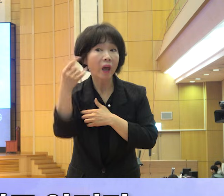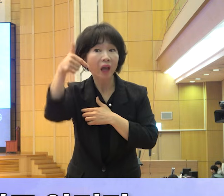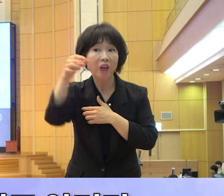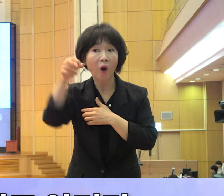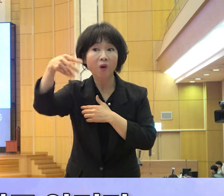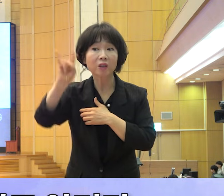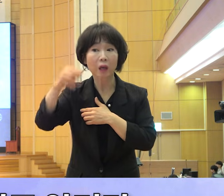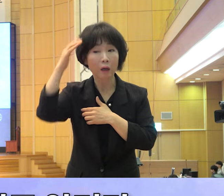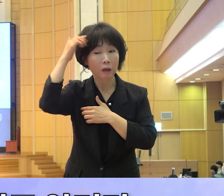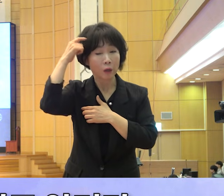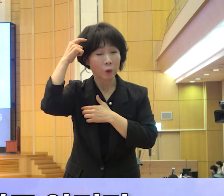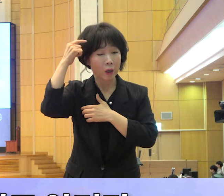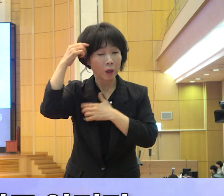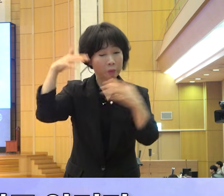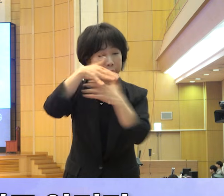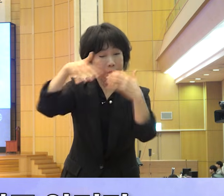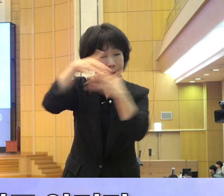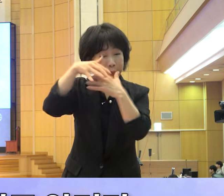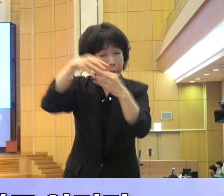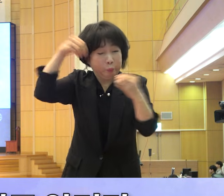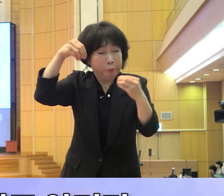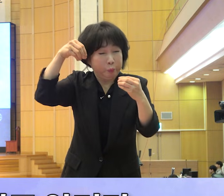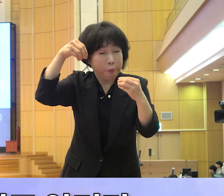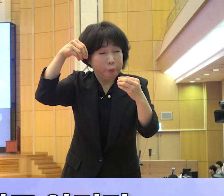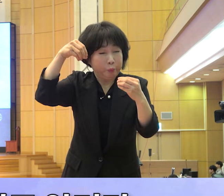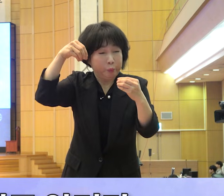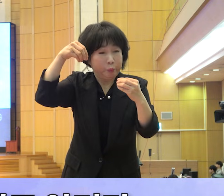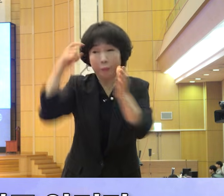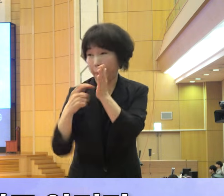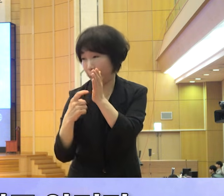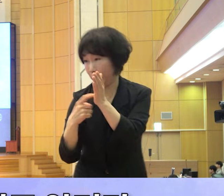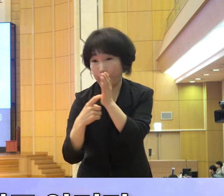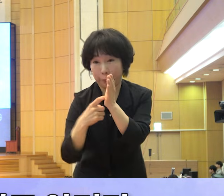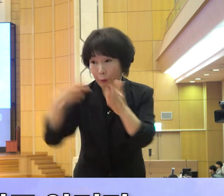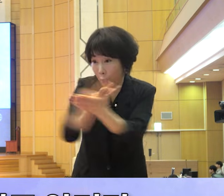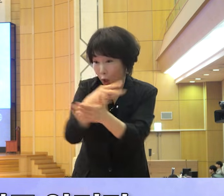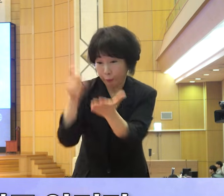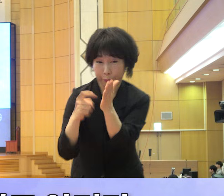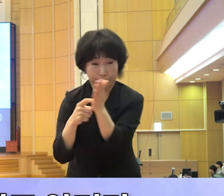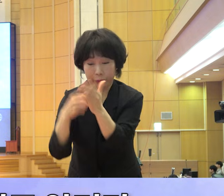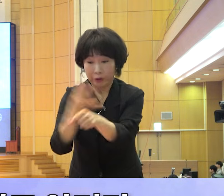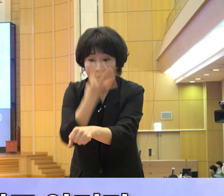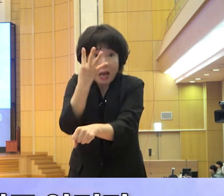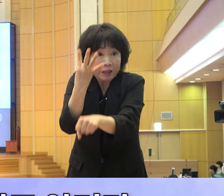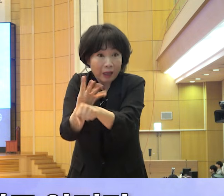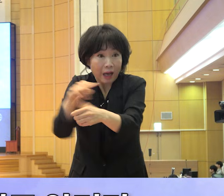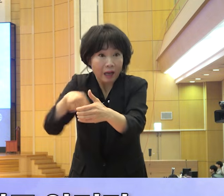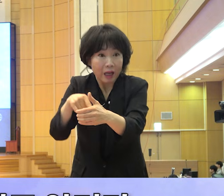뇌경색은요 4시간 30분 안에